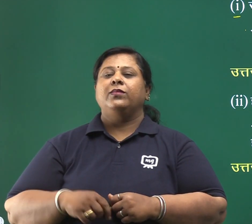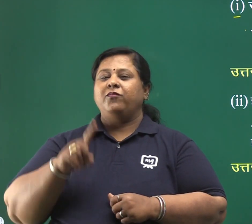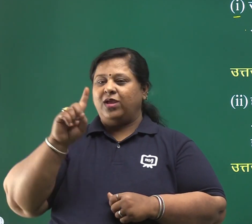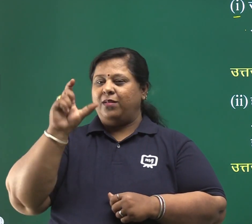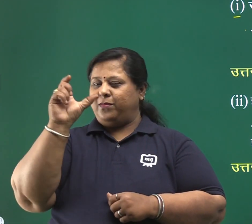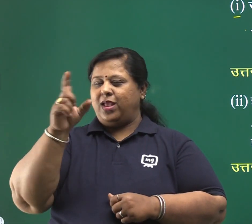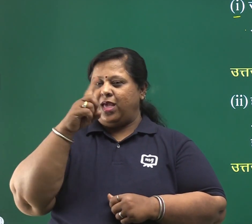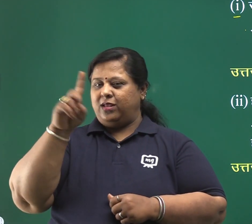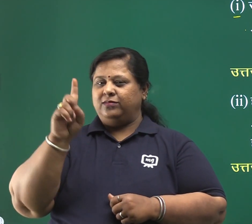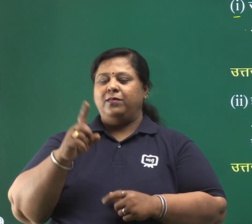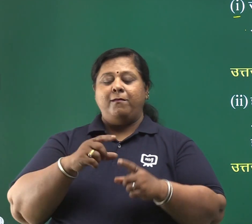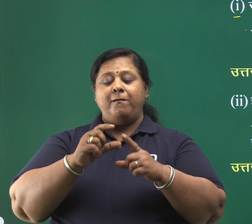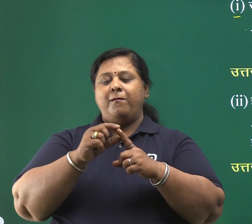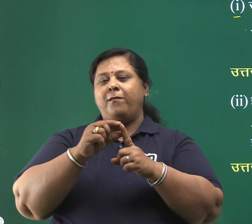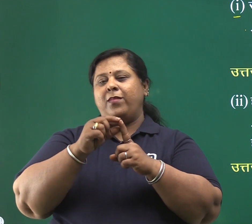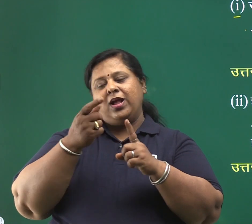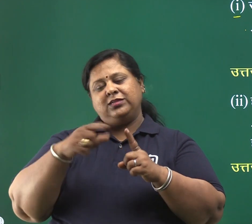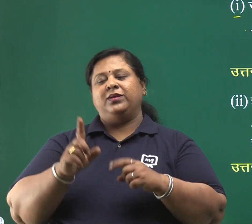पहला, प्लाज्मा।